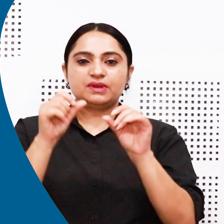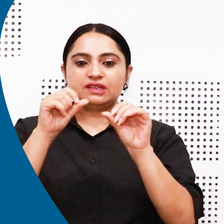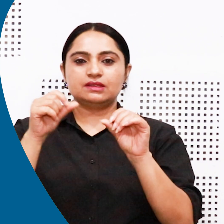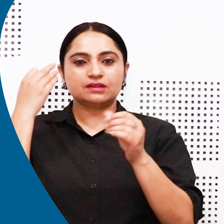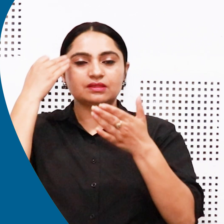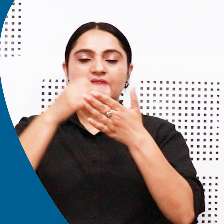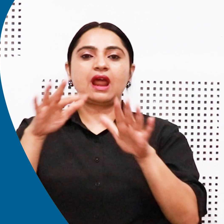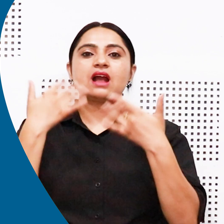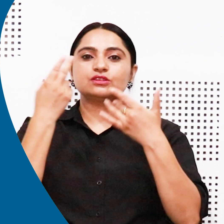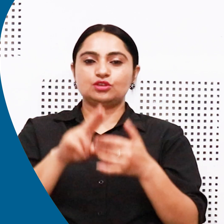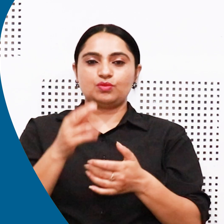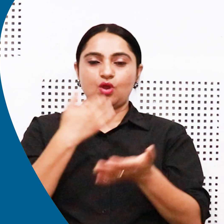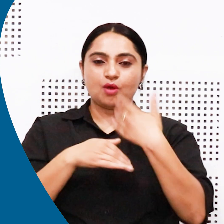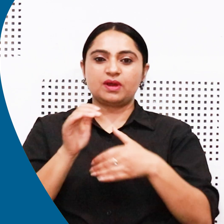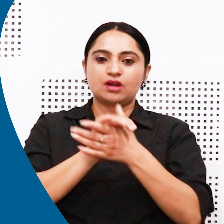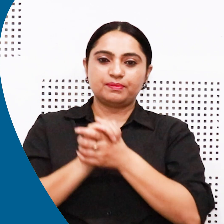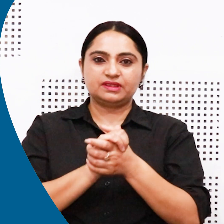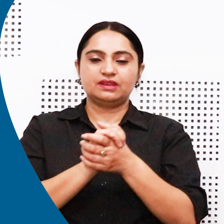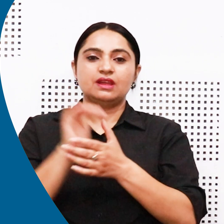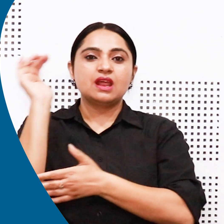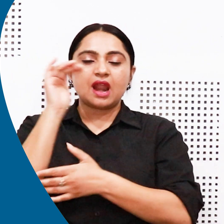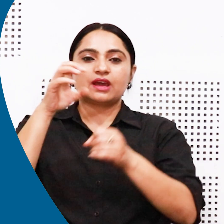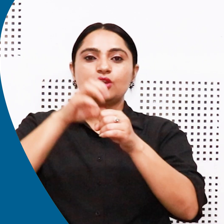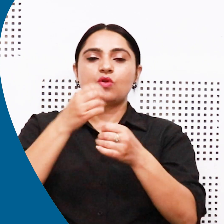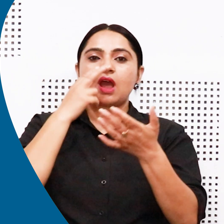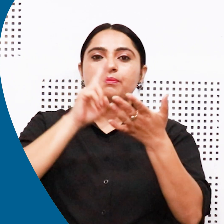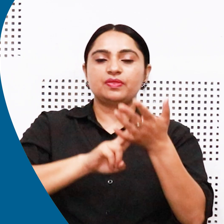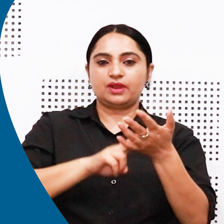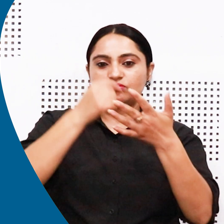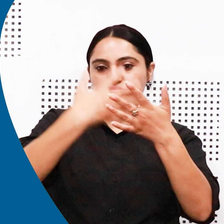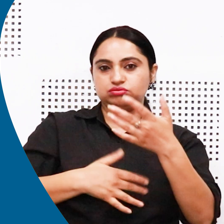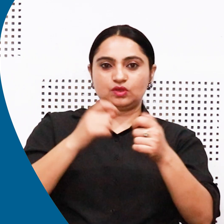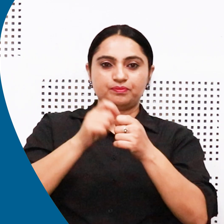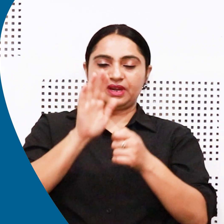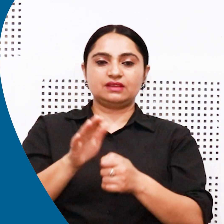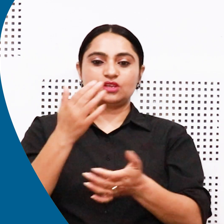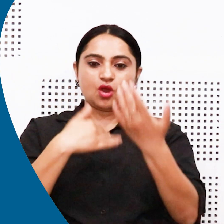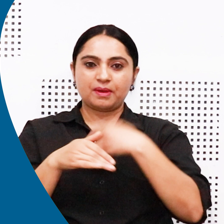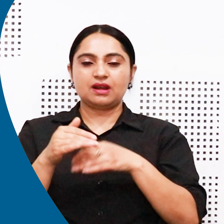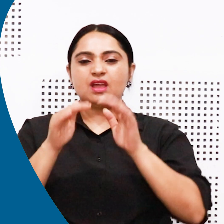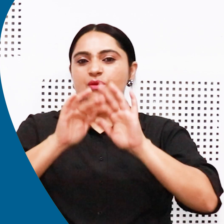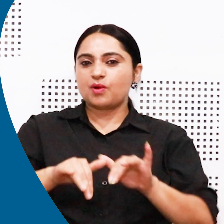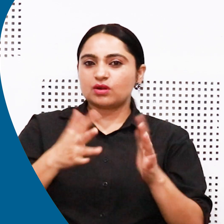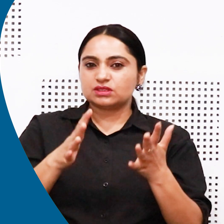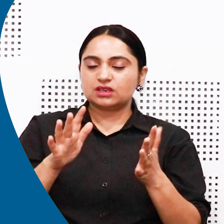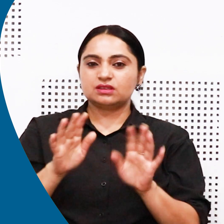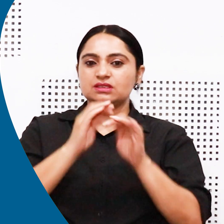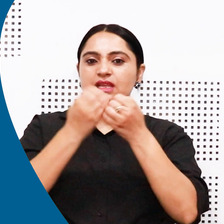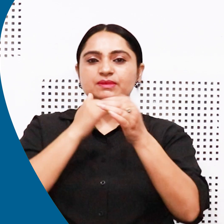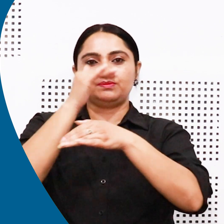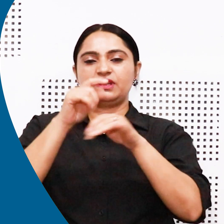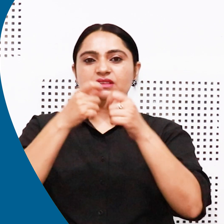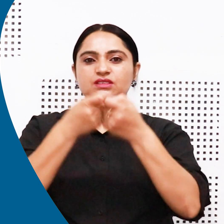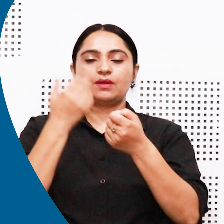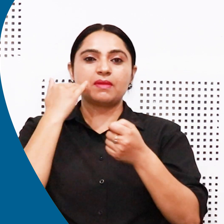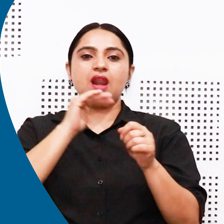हामीले अहिले अपाङ्ग मैत्री नागरिक बडापत्र तयार गरेका छौँ। त्यस्तै गरेर वार्षिक रूपमा पनि अपाङ्गलाई भनेर छुट्टै चाहिँ छैन। तर सामाजिक विकास क्षेत्र भनेर महिला